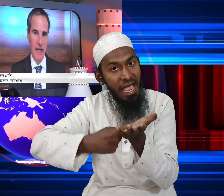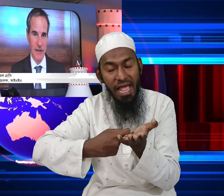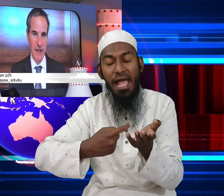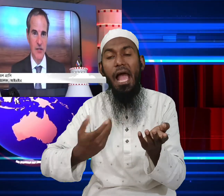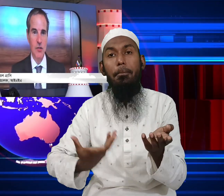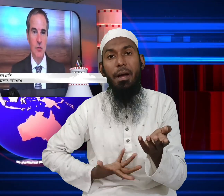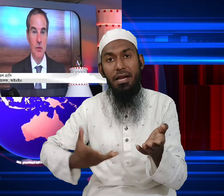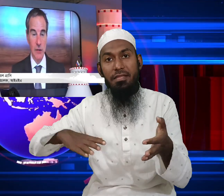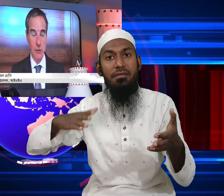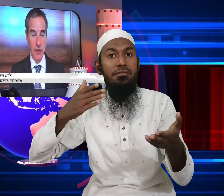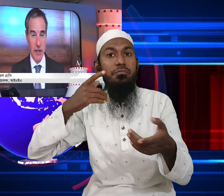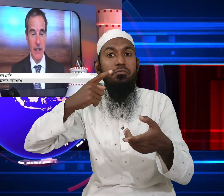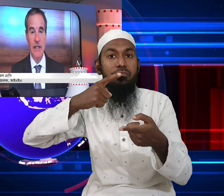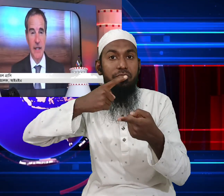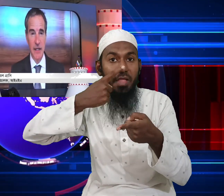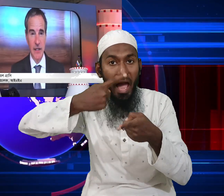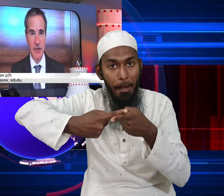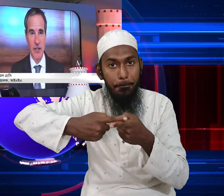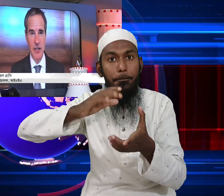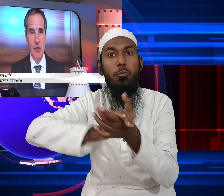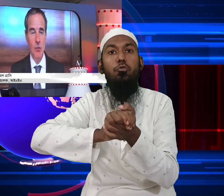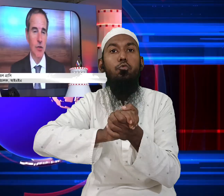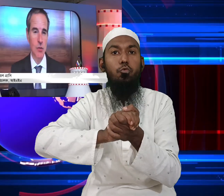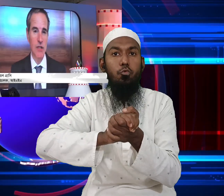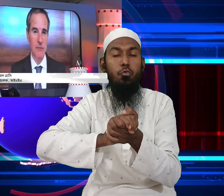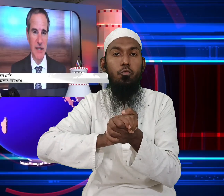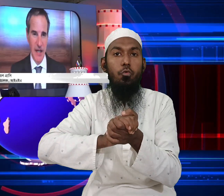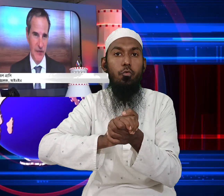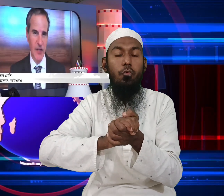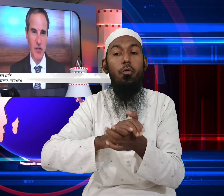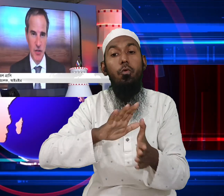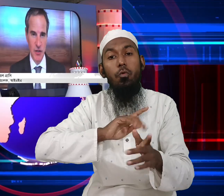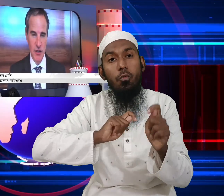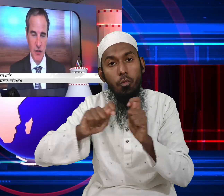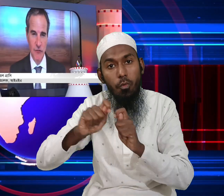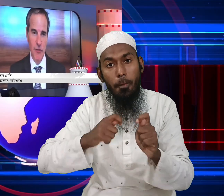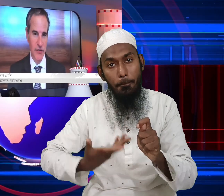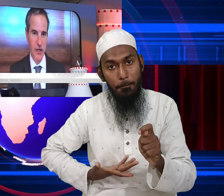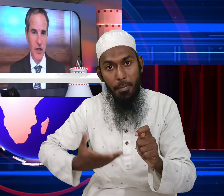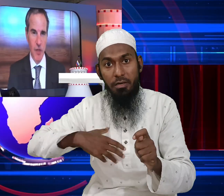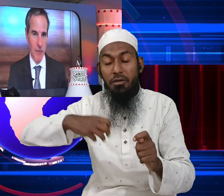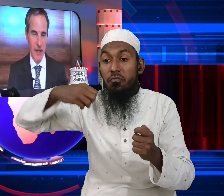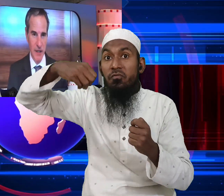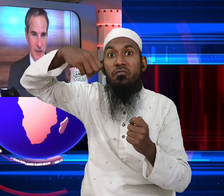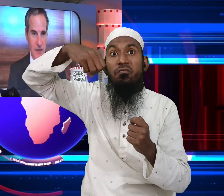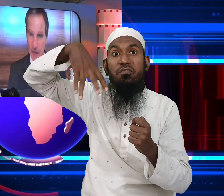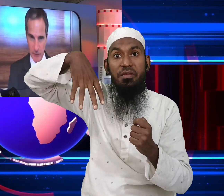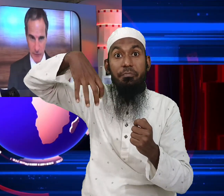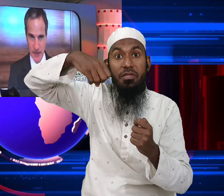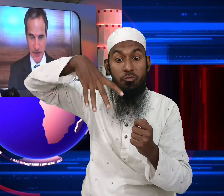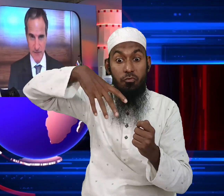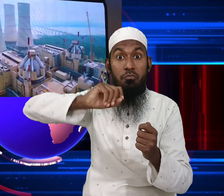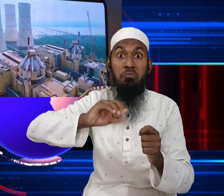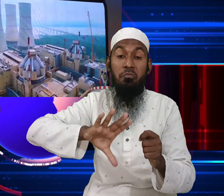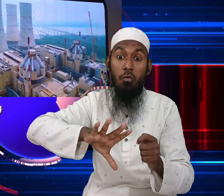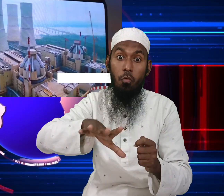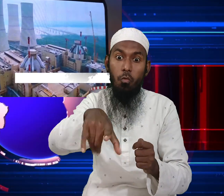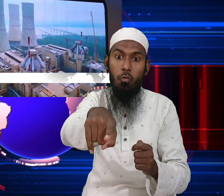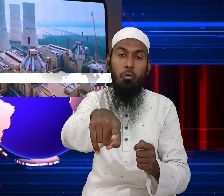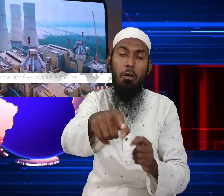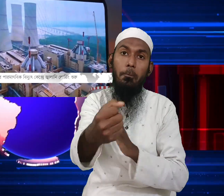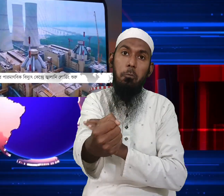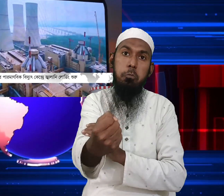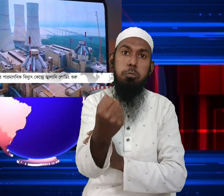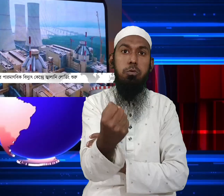for Bangladesh with clean energy, which will be essential for its economic development. এটি